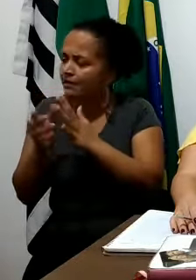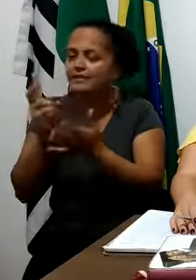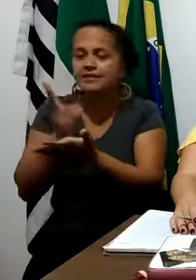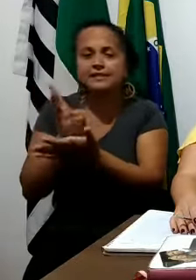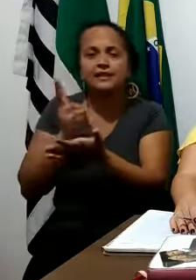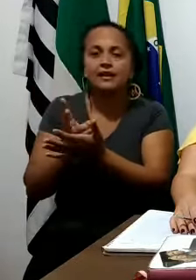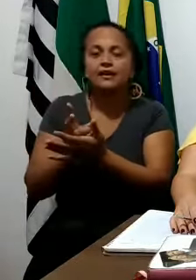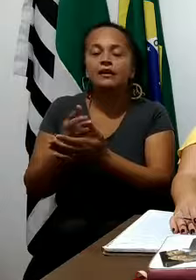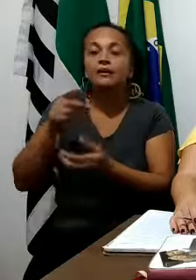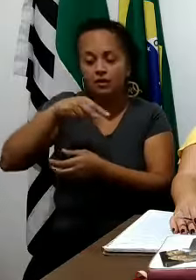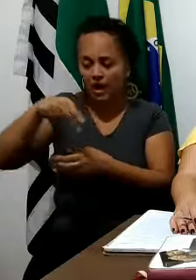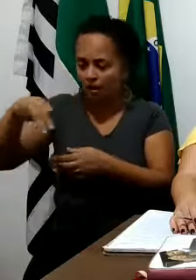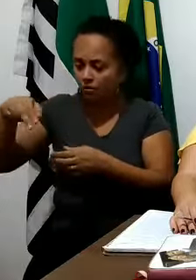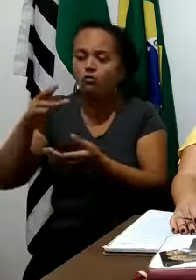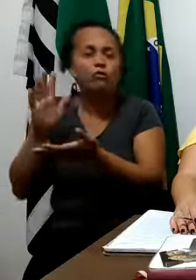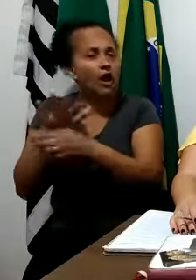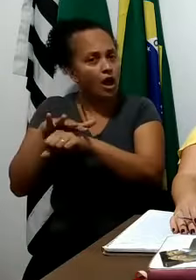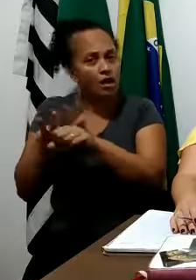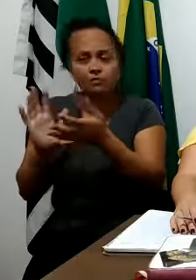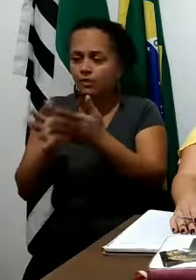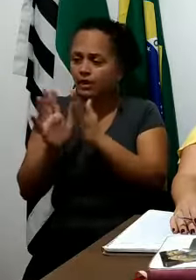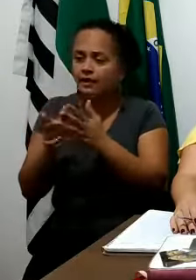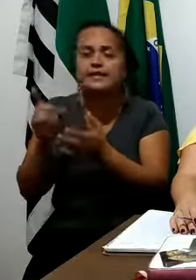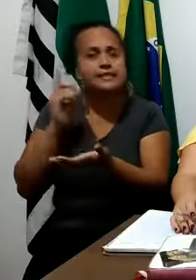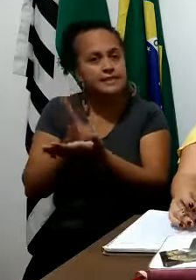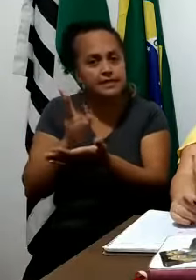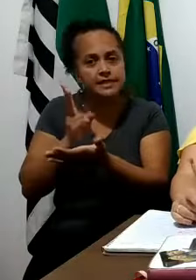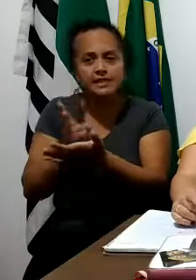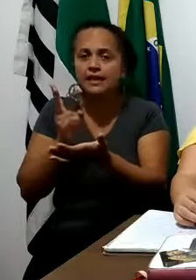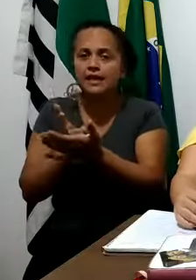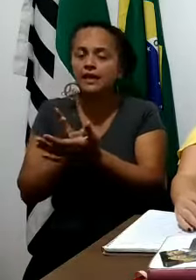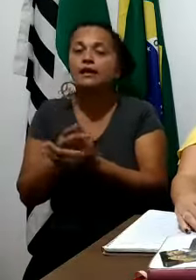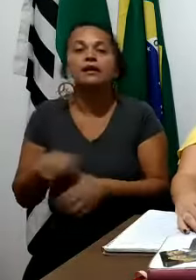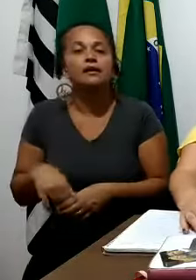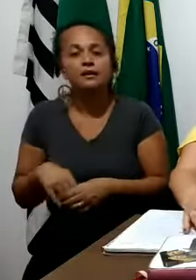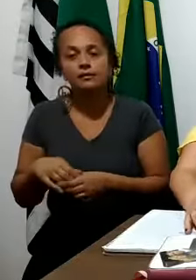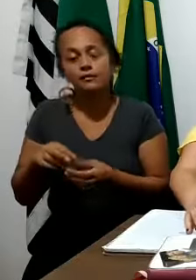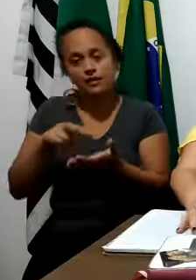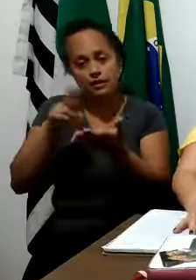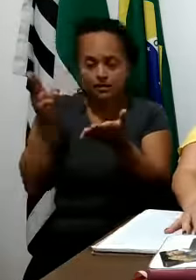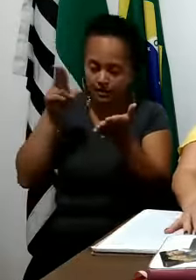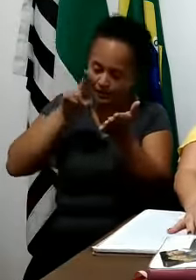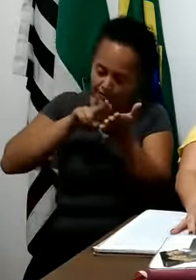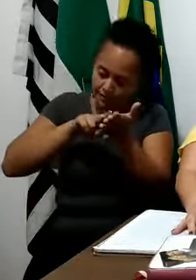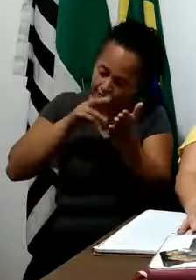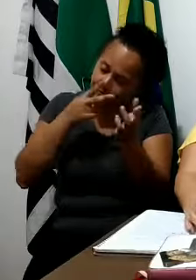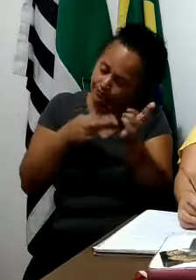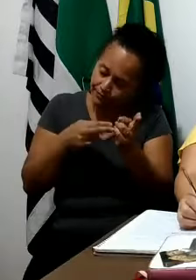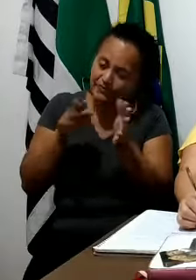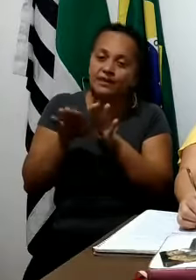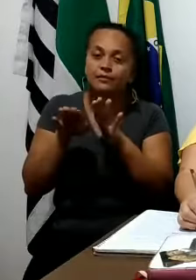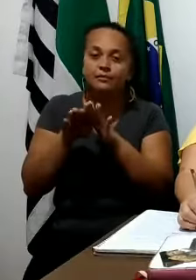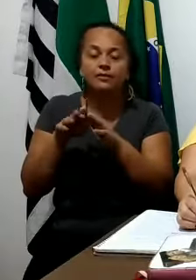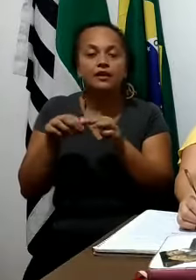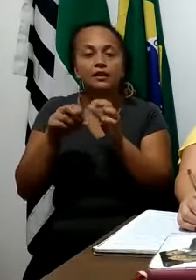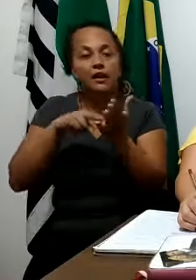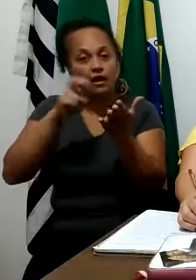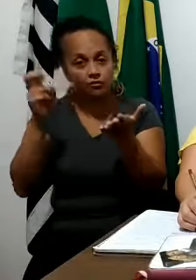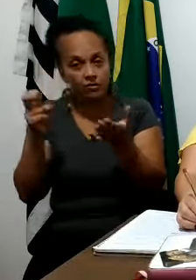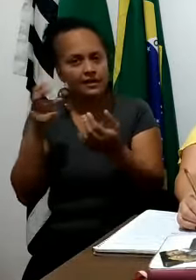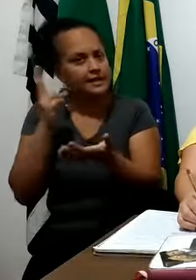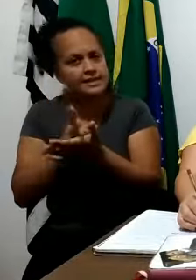quando levantar. É a todo momento, irmãos. É quando o filho acerta, quando ele erra, a todo momento, né? E